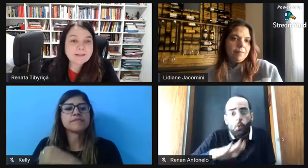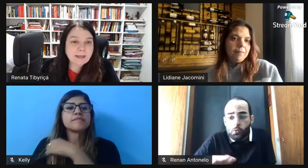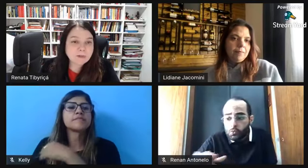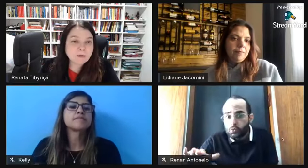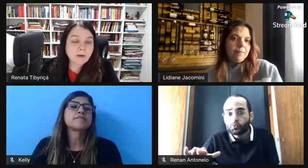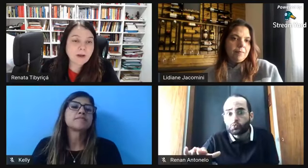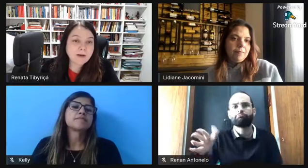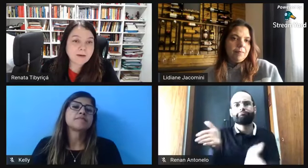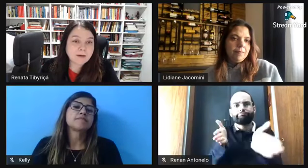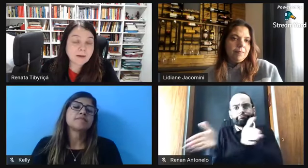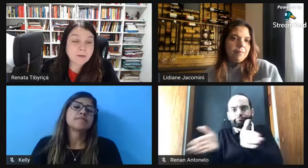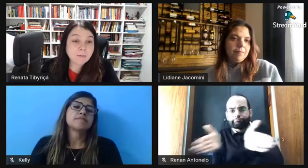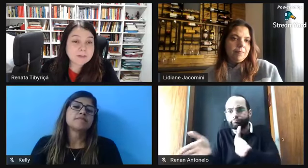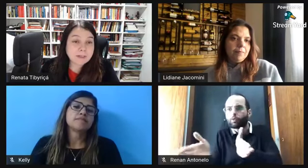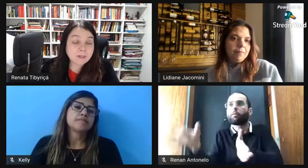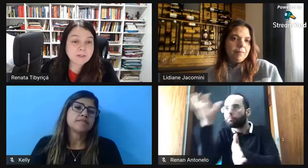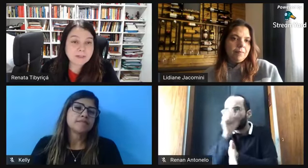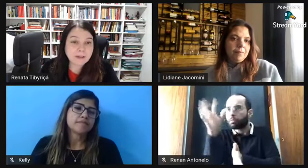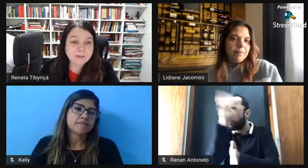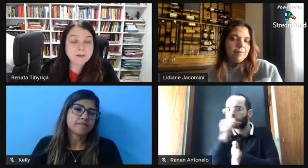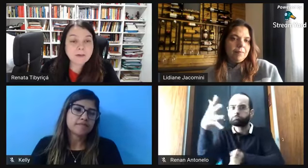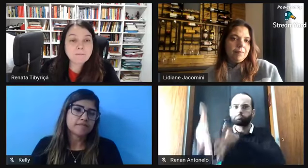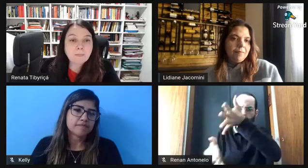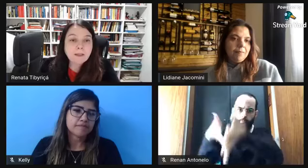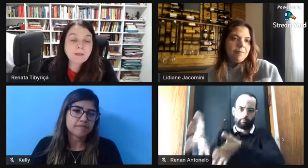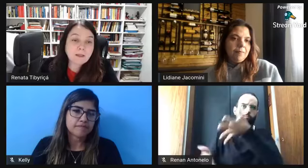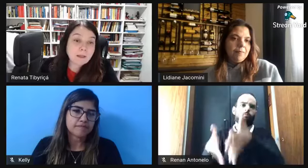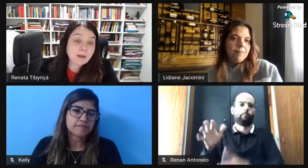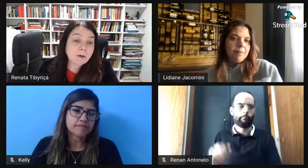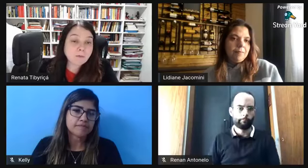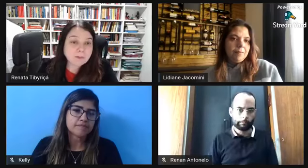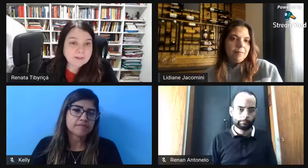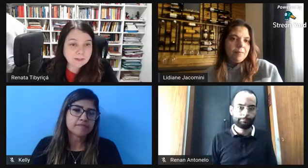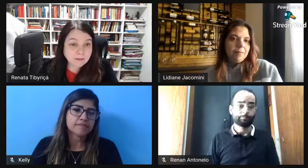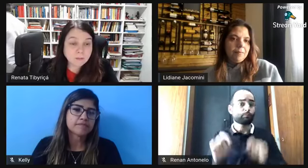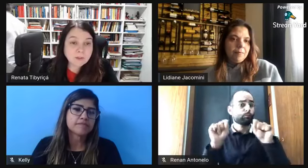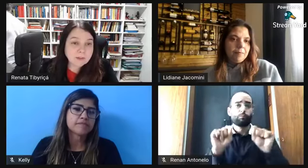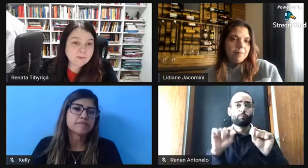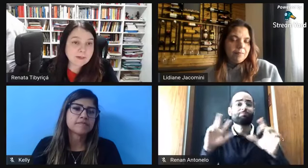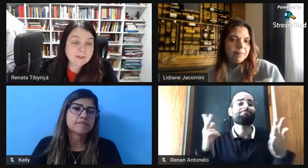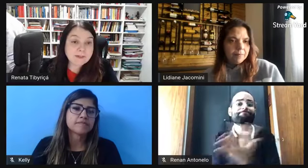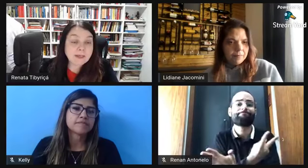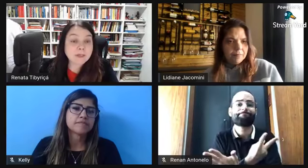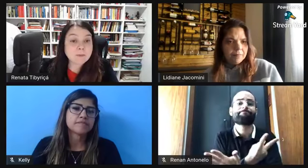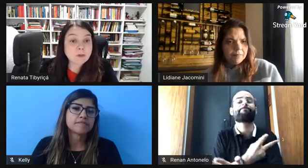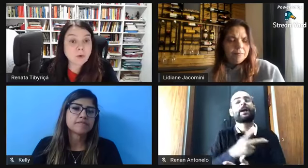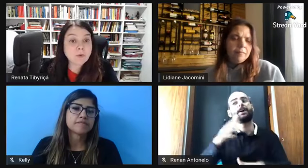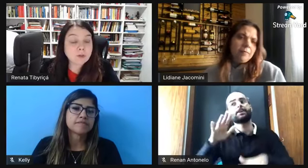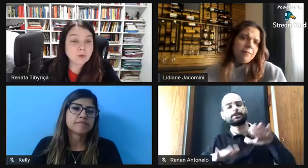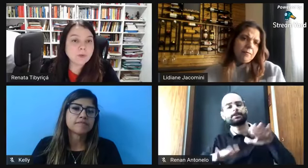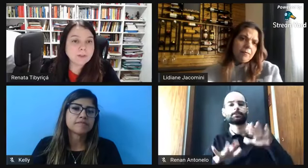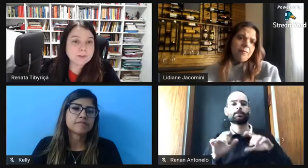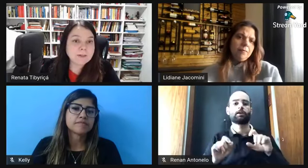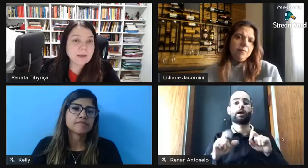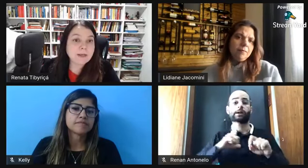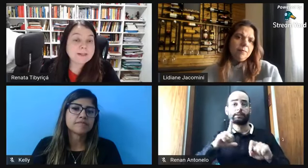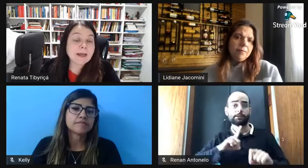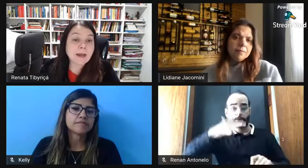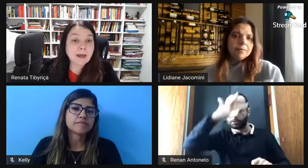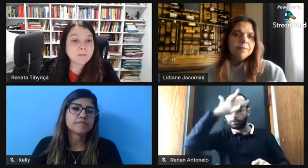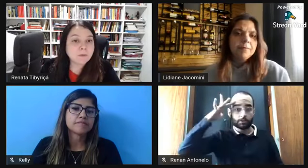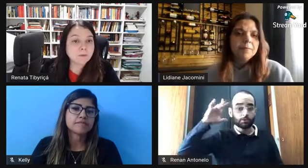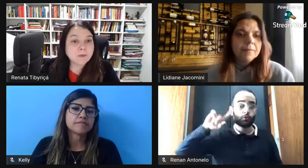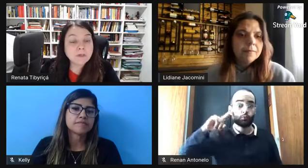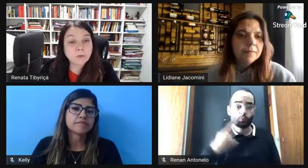ter acesso à língua brasileira de sinais. O que acaba acontecendo muitas vezes é que as pessoas surdas,